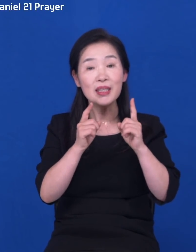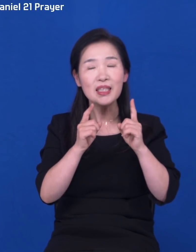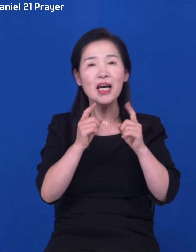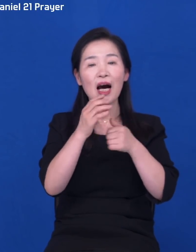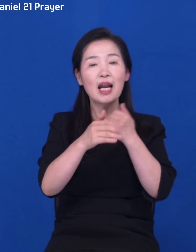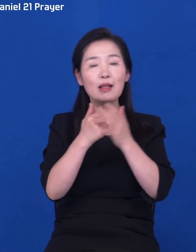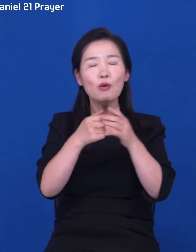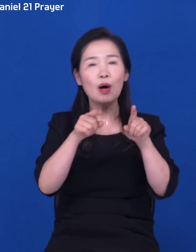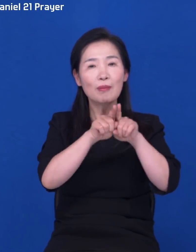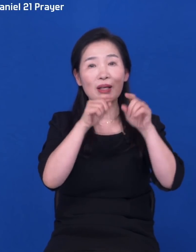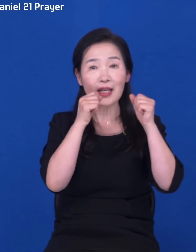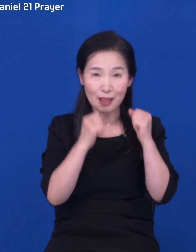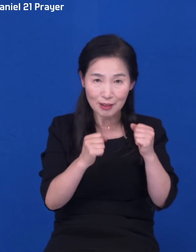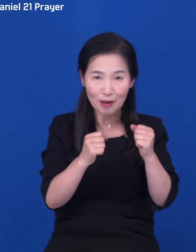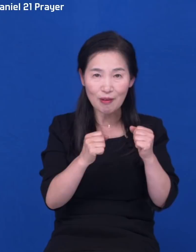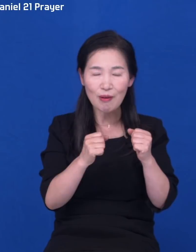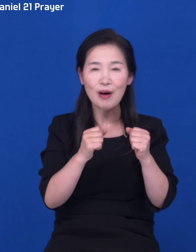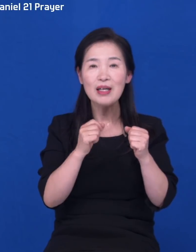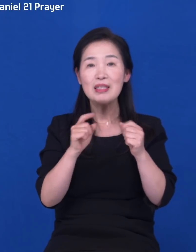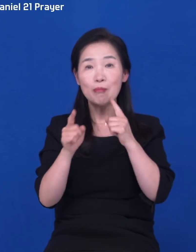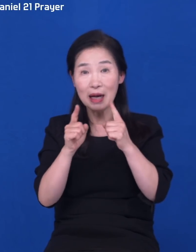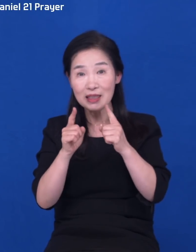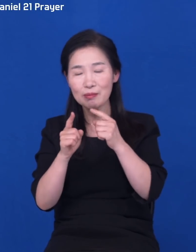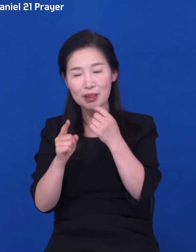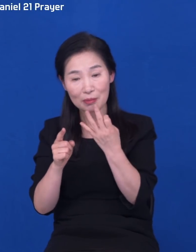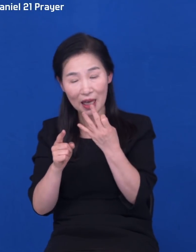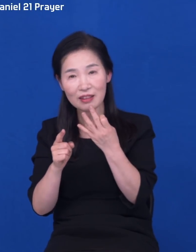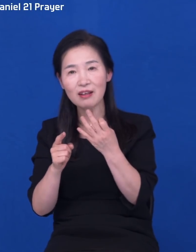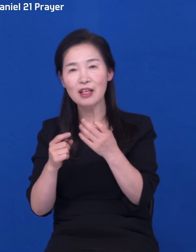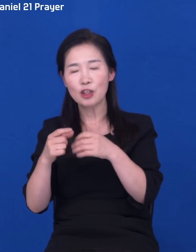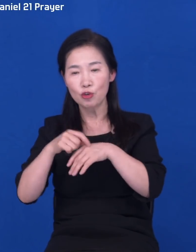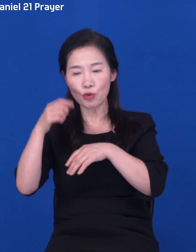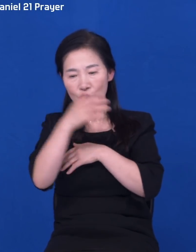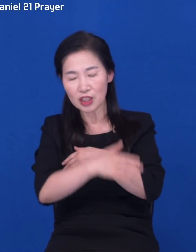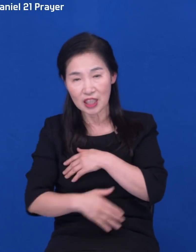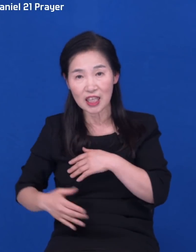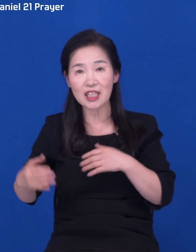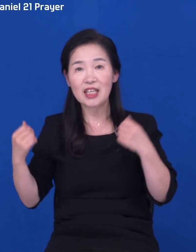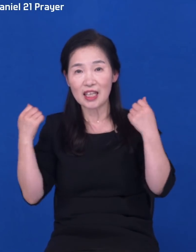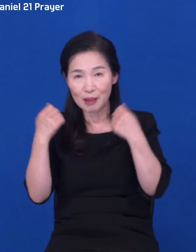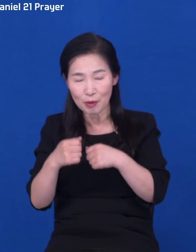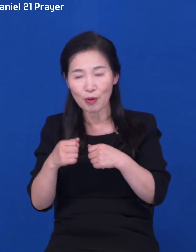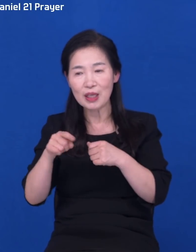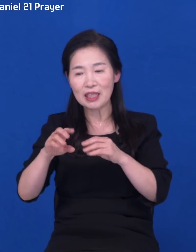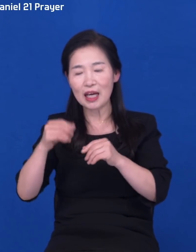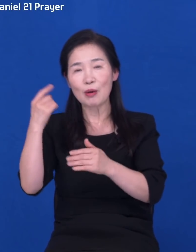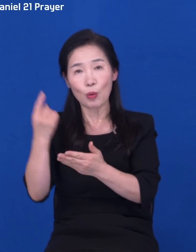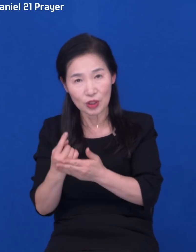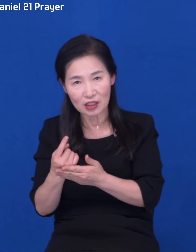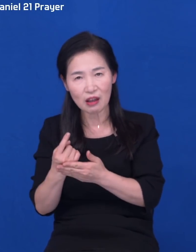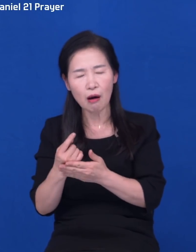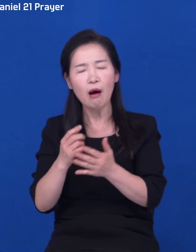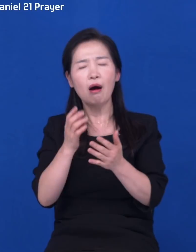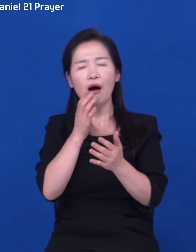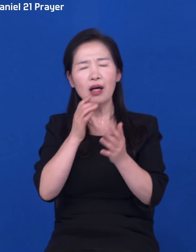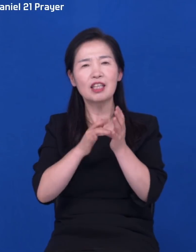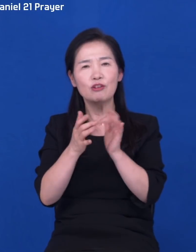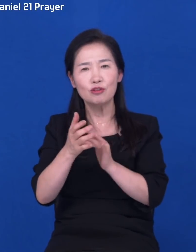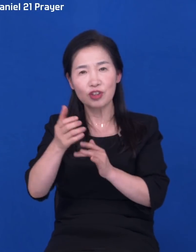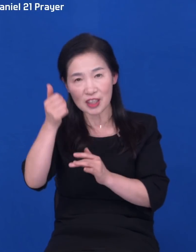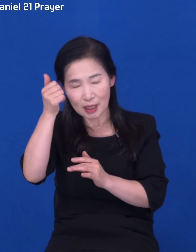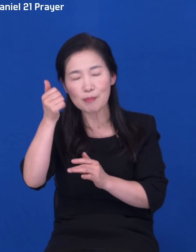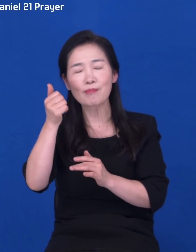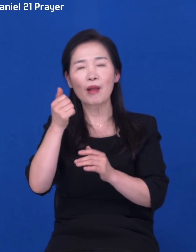같이 있었고 그 말씀이 14절에 육신을 입고 이 땅에 오셨다. 예수님 말씀이구나. 말씀을 씹어먹는